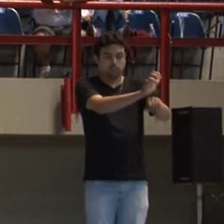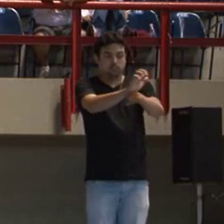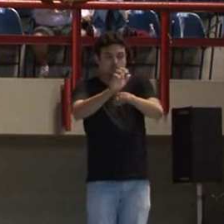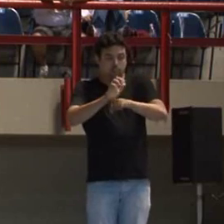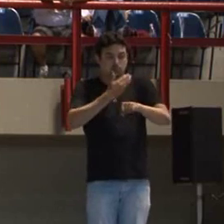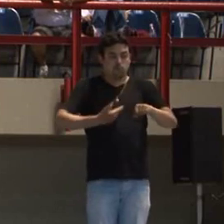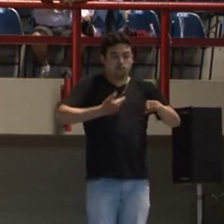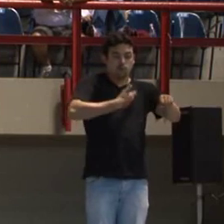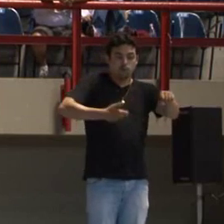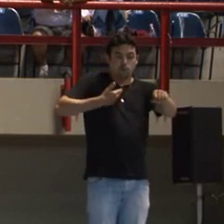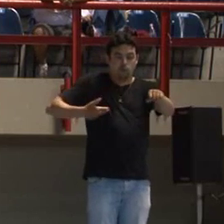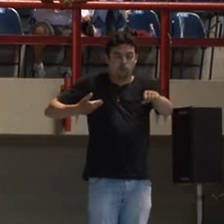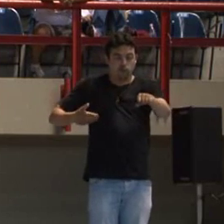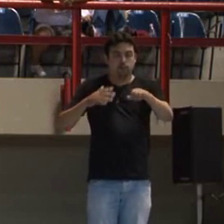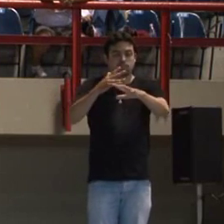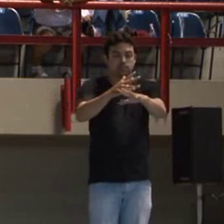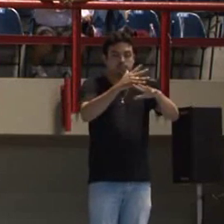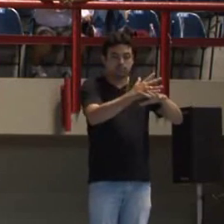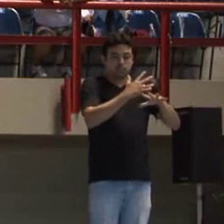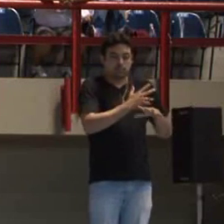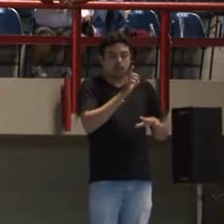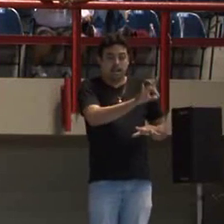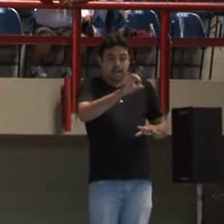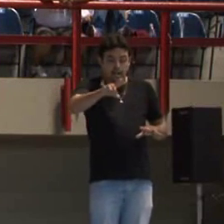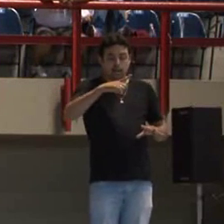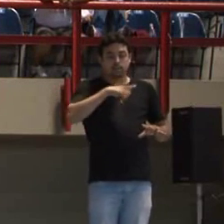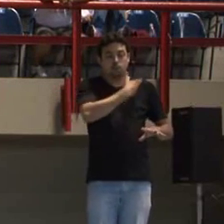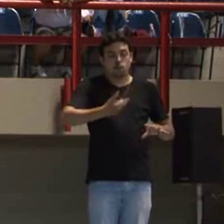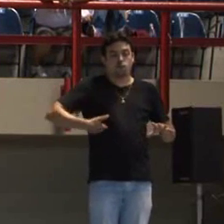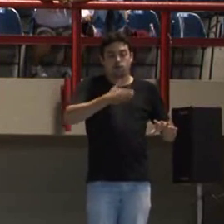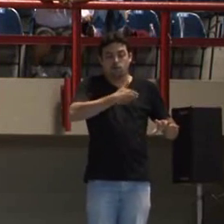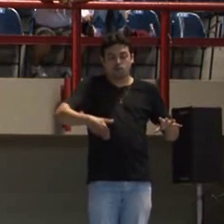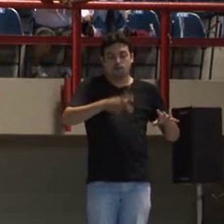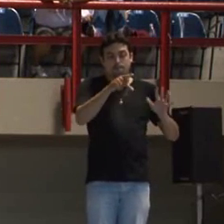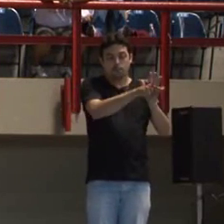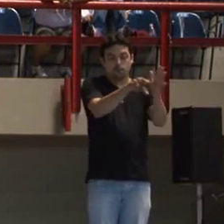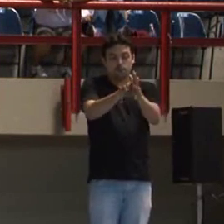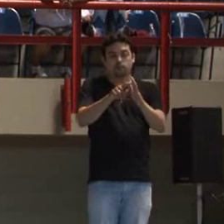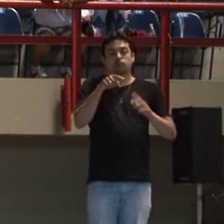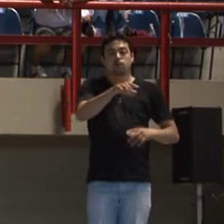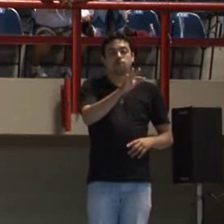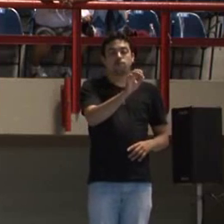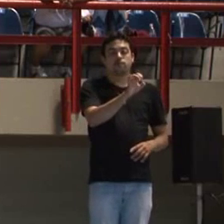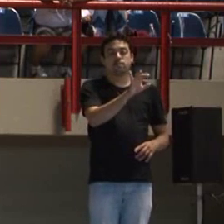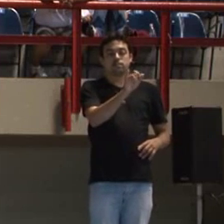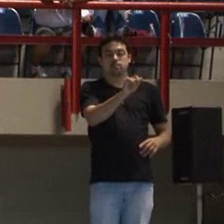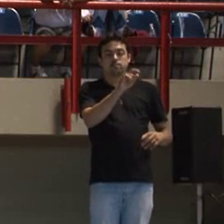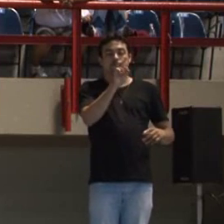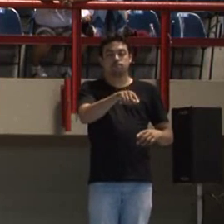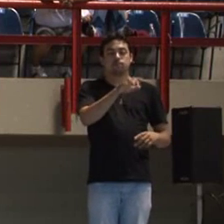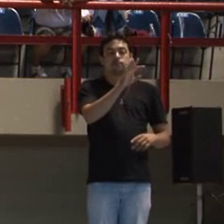cidades-estado. O que é cidade-estado? Cada cidade tem autonomia. Sabe como era o nome do governo na Fenícia?